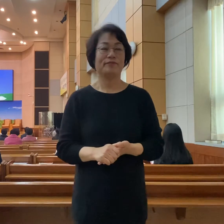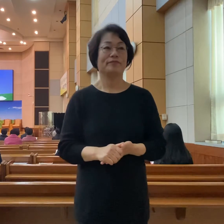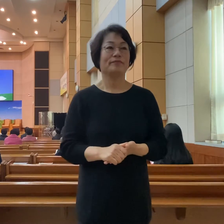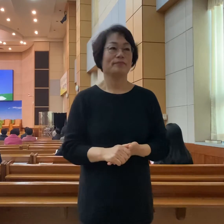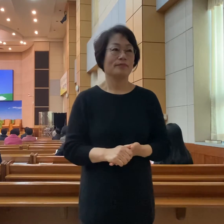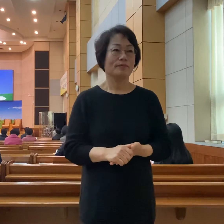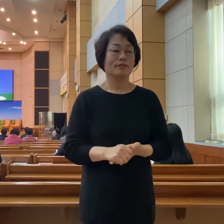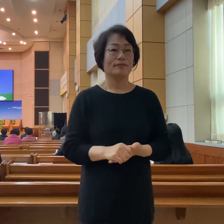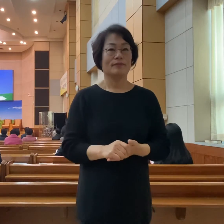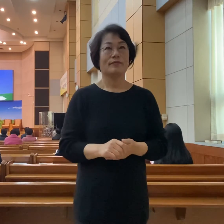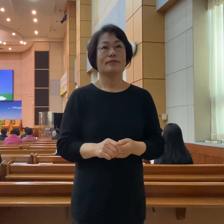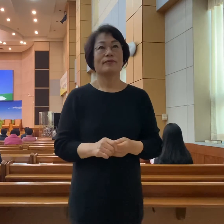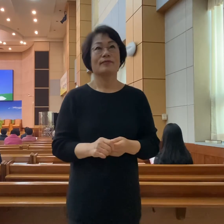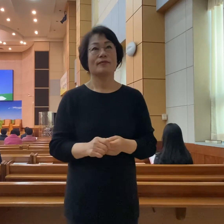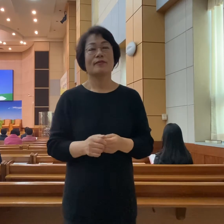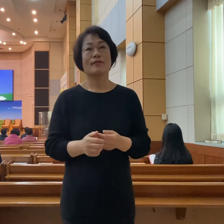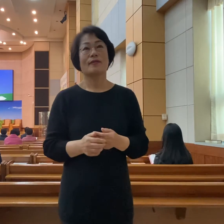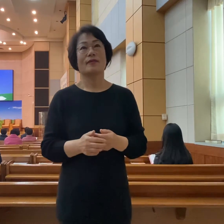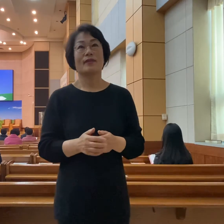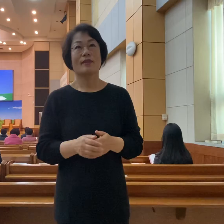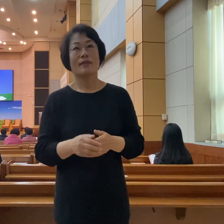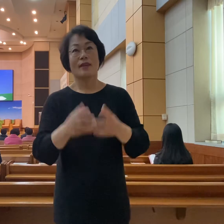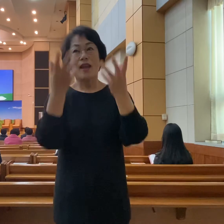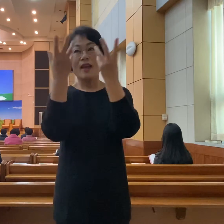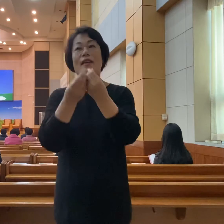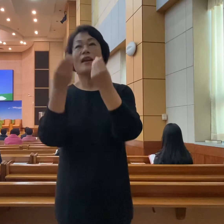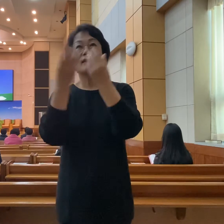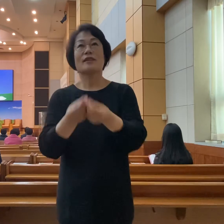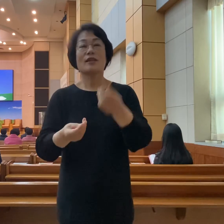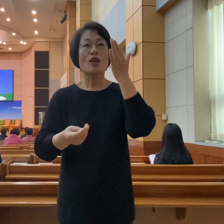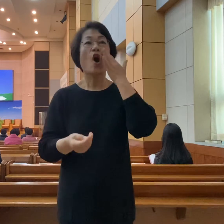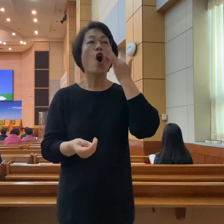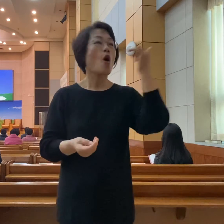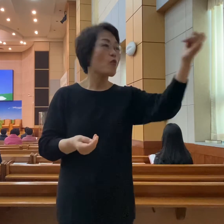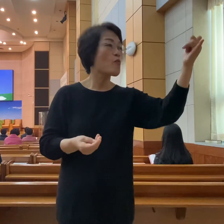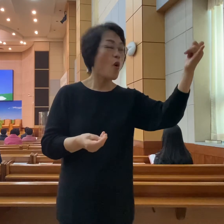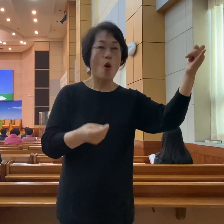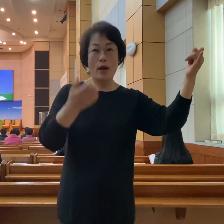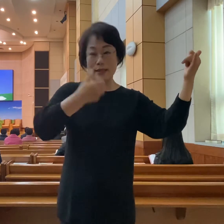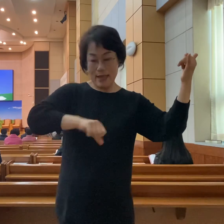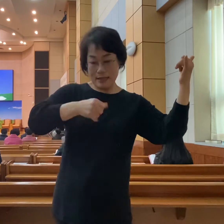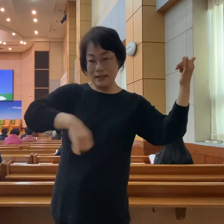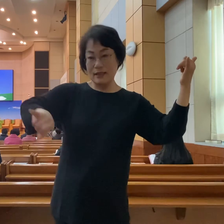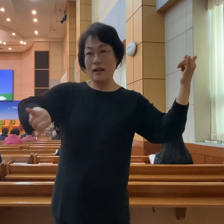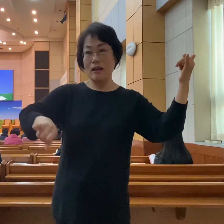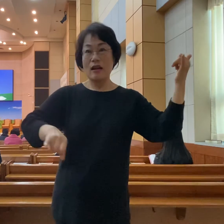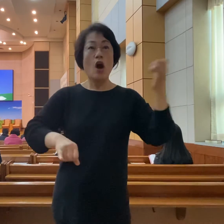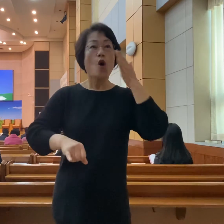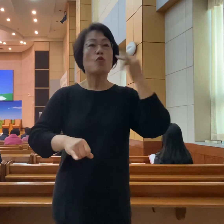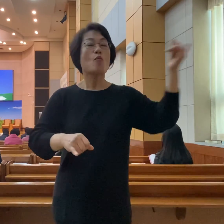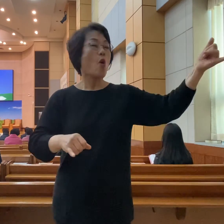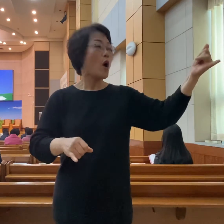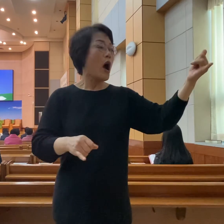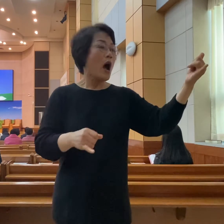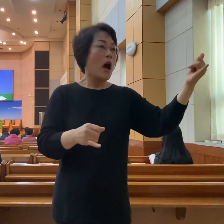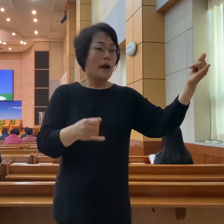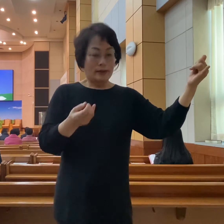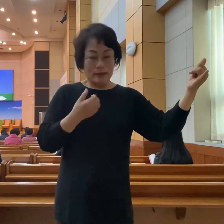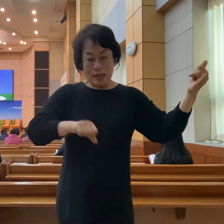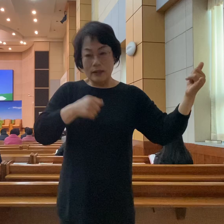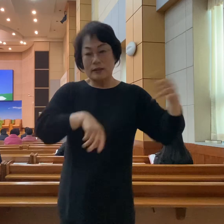어디 있습니까? 그것도 아버지의 뜻대로 그렇게 살려고 하는데 안 줄 부모가